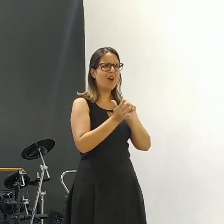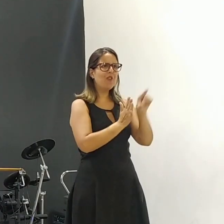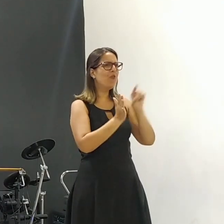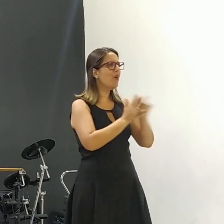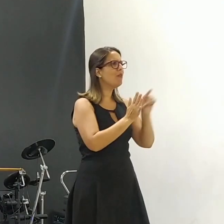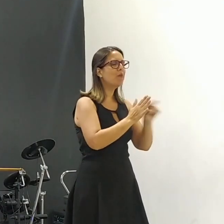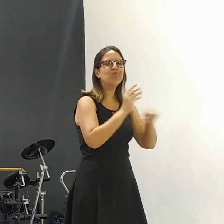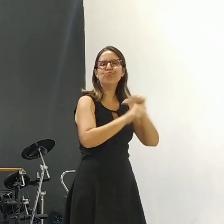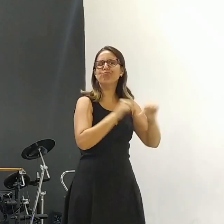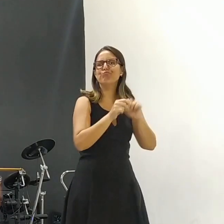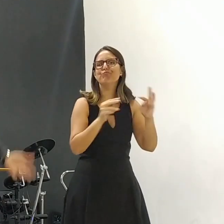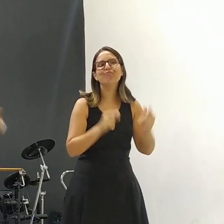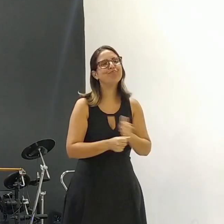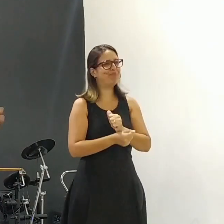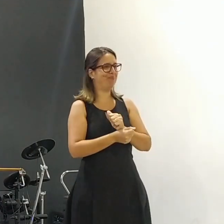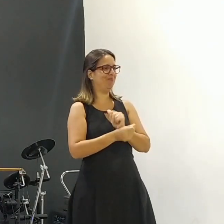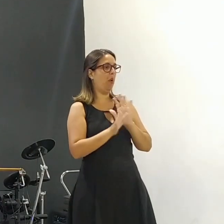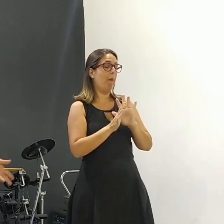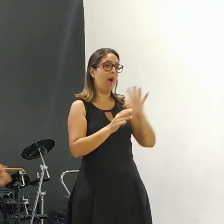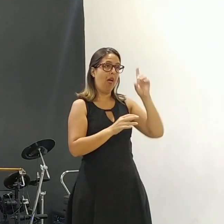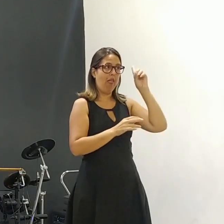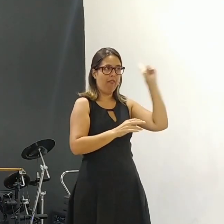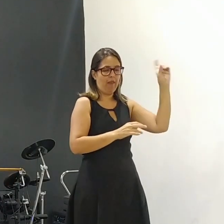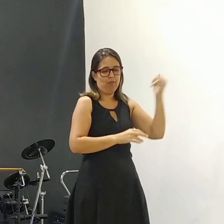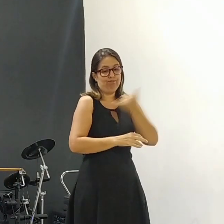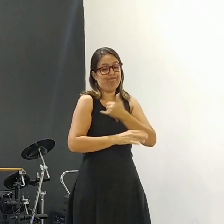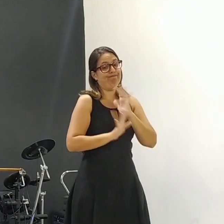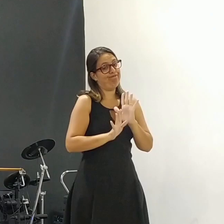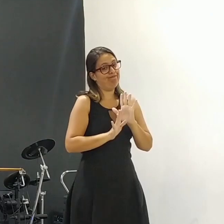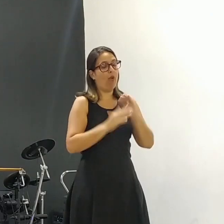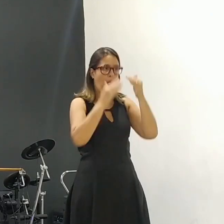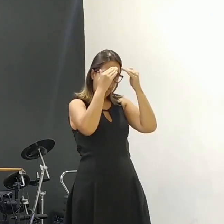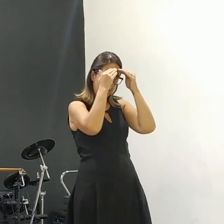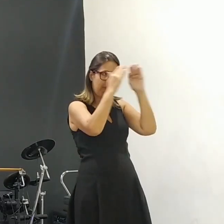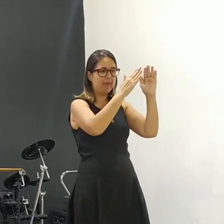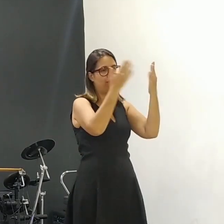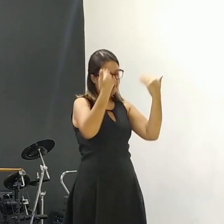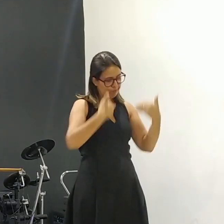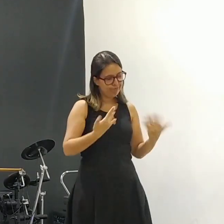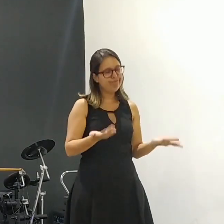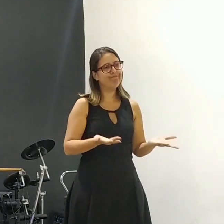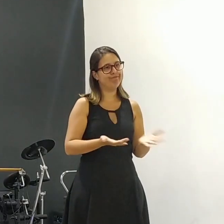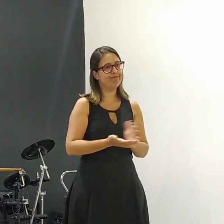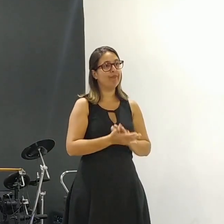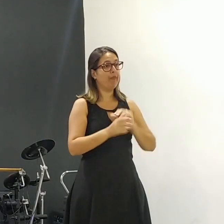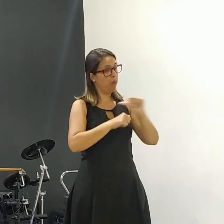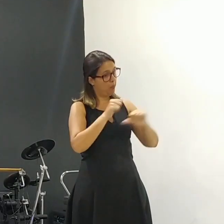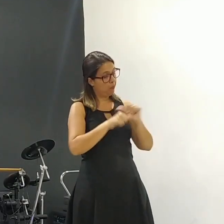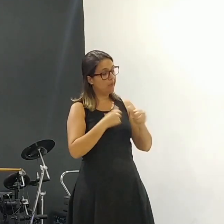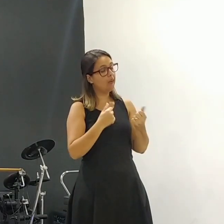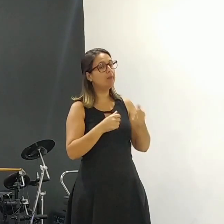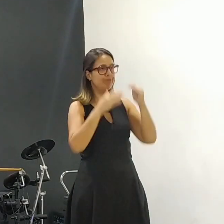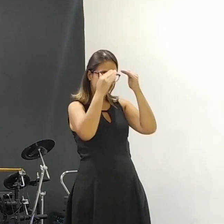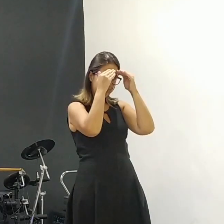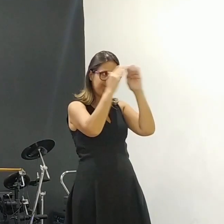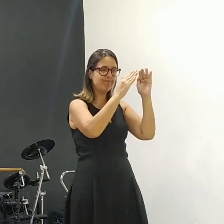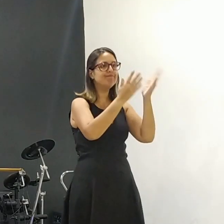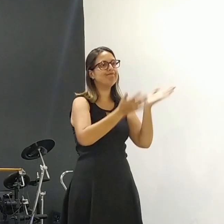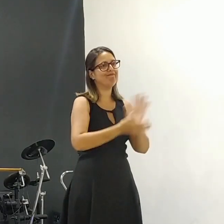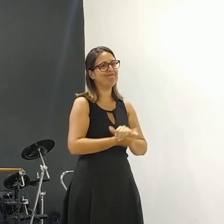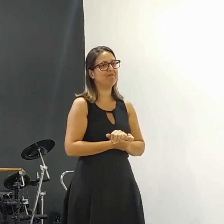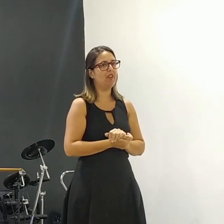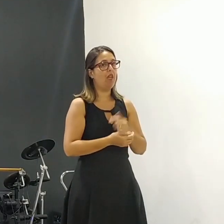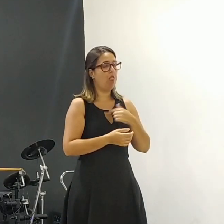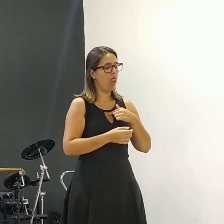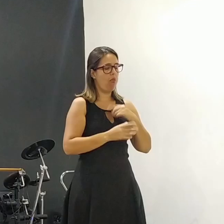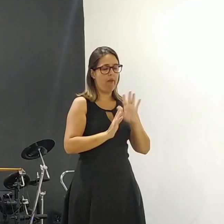tudo. Mas aí Deus mudou. Tá bom, Senhor, ele aqui é para mudar, eu vou mudar, né? Nem